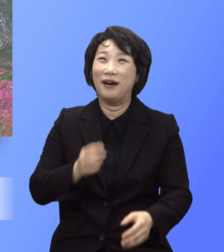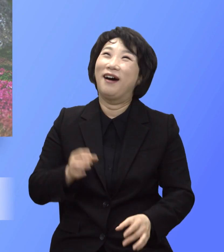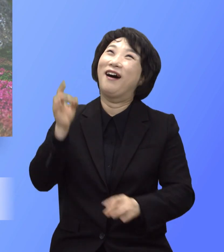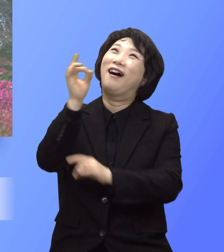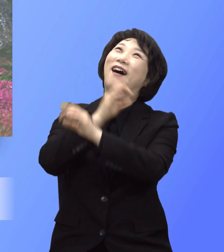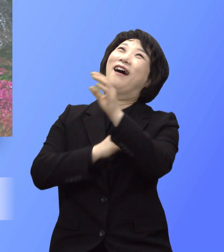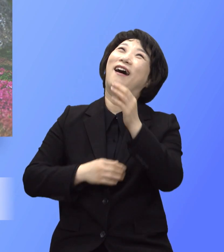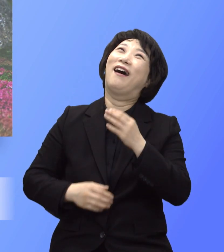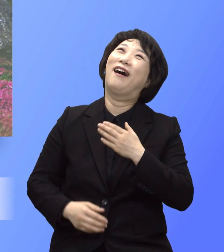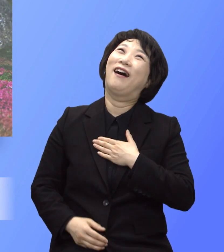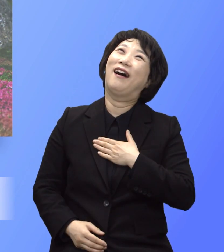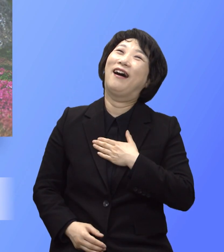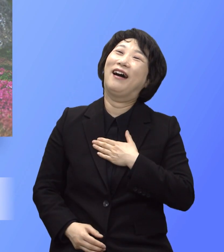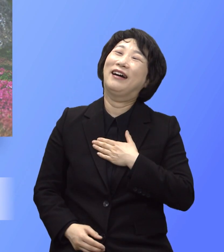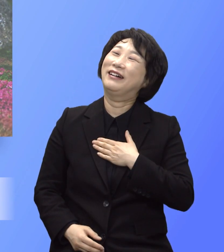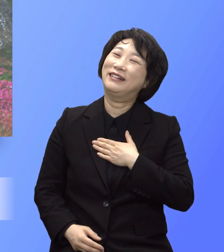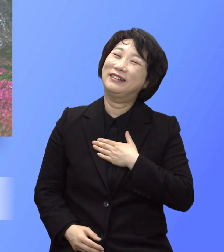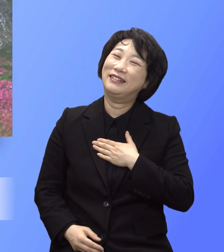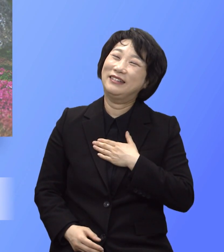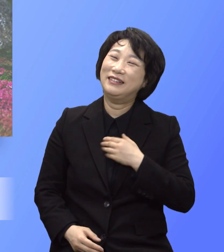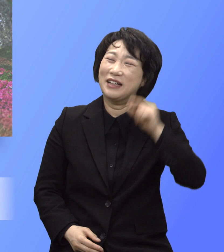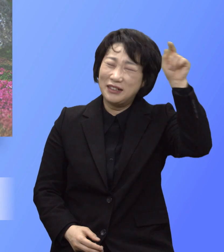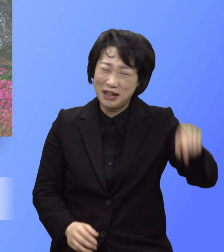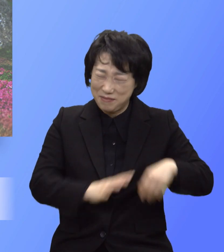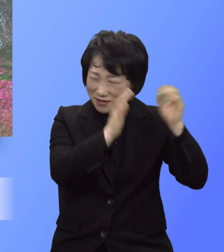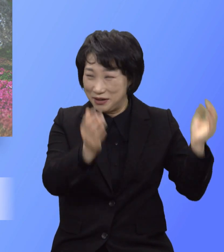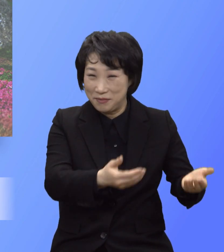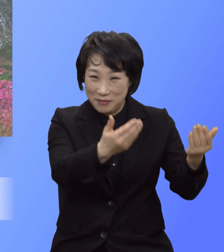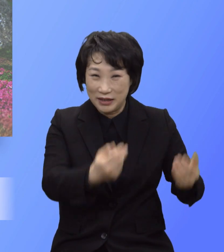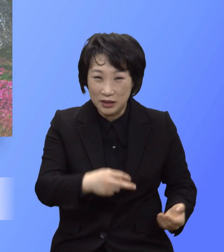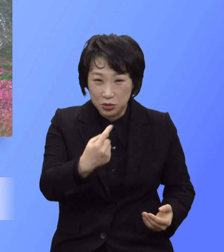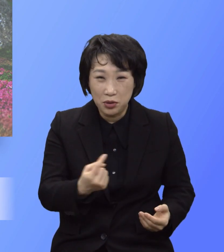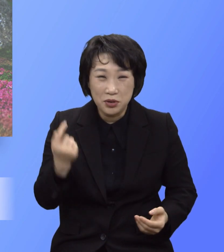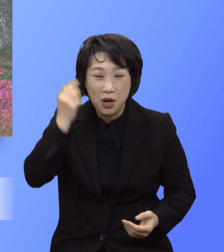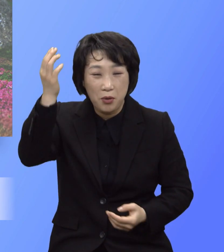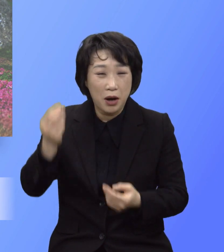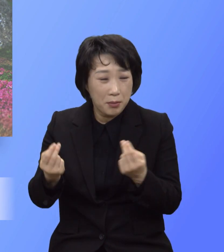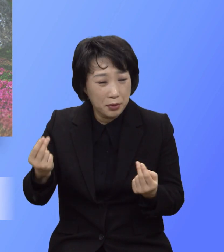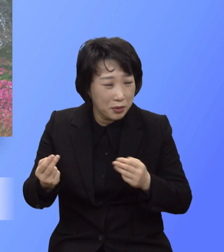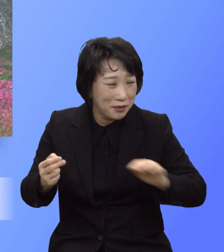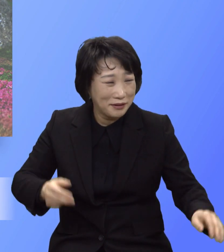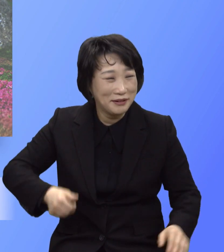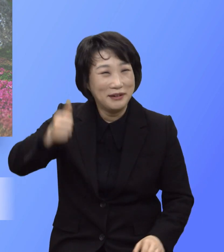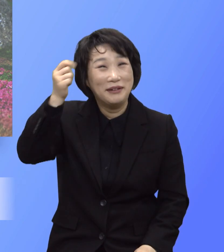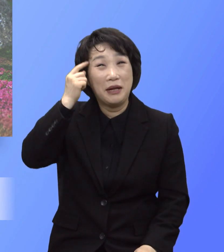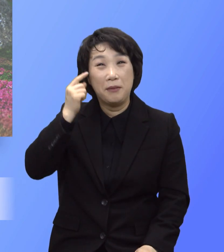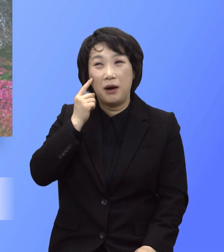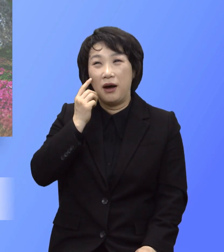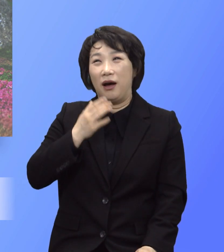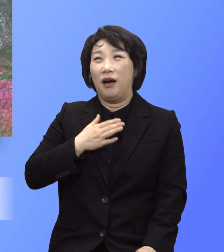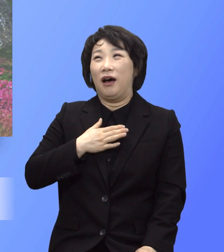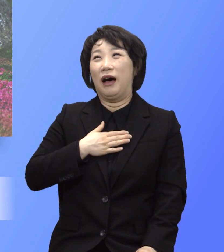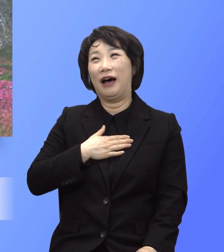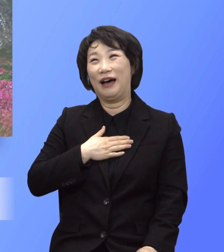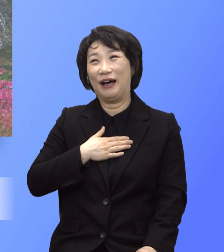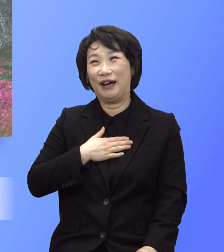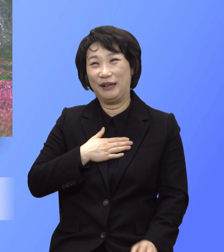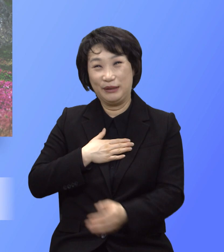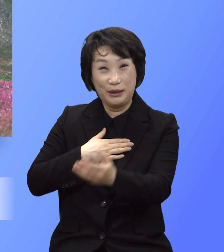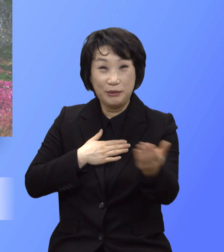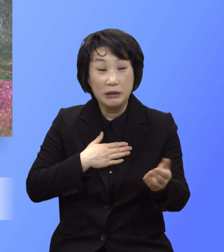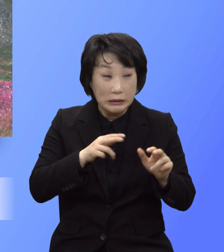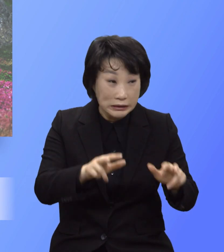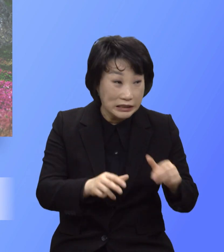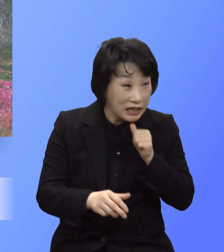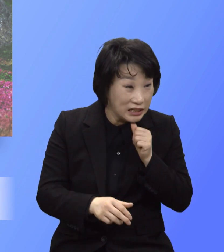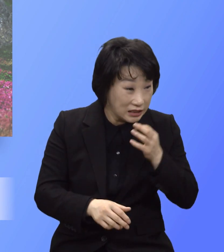여러분 천하를 다 줘도 그 영광을 빗댈 수가 없는 것이라고 생각할 때 여러분